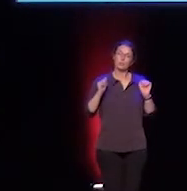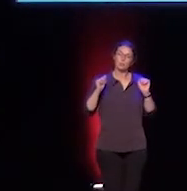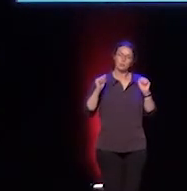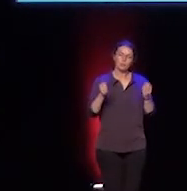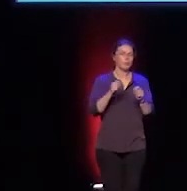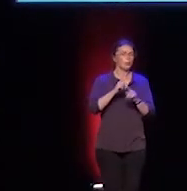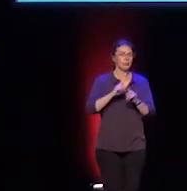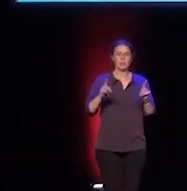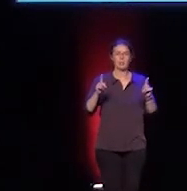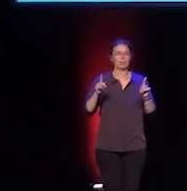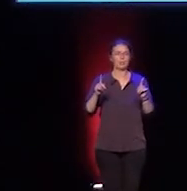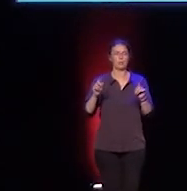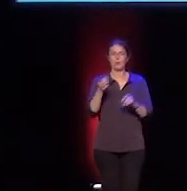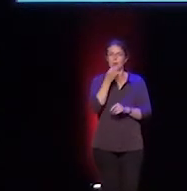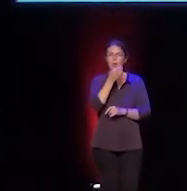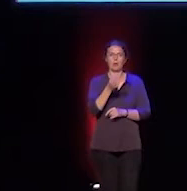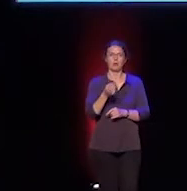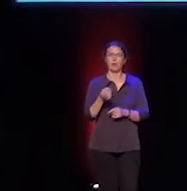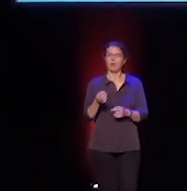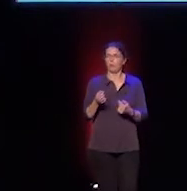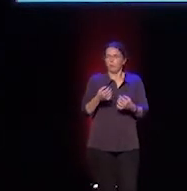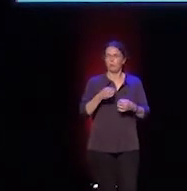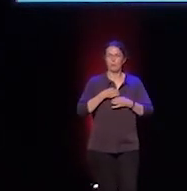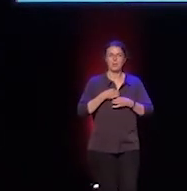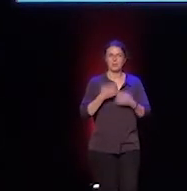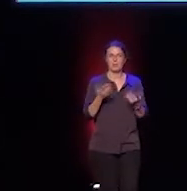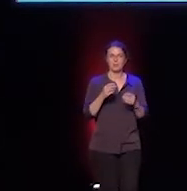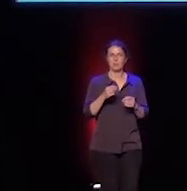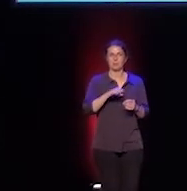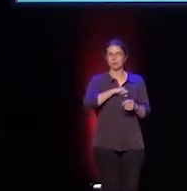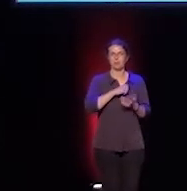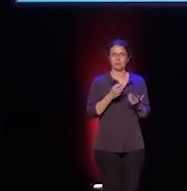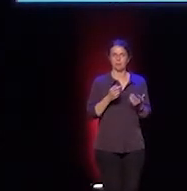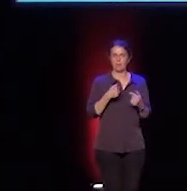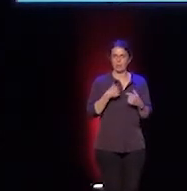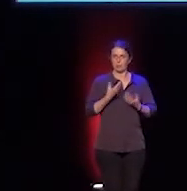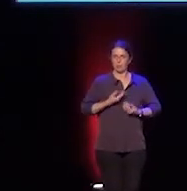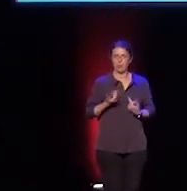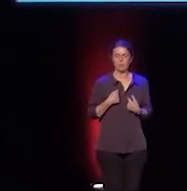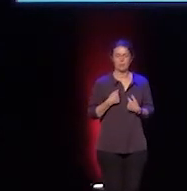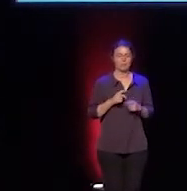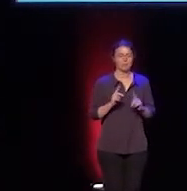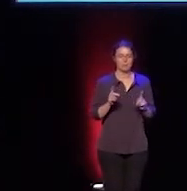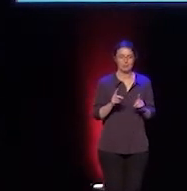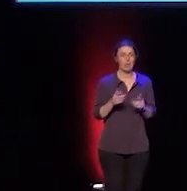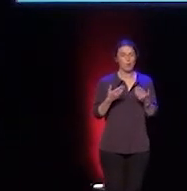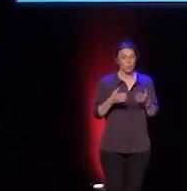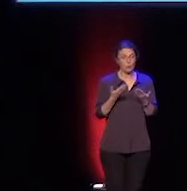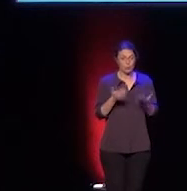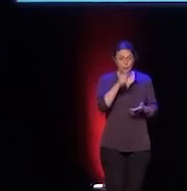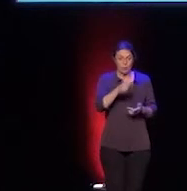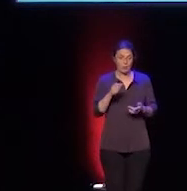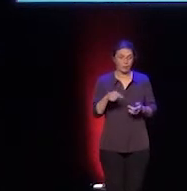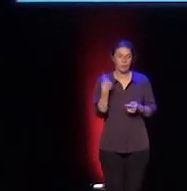und nicht als erstes fragen, was habe ich denn davon, was bekomme ich dafür, wäre unsere